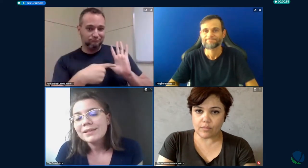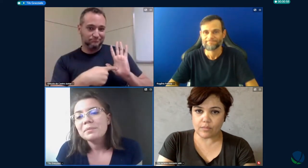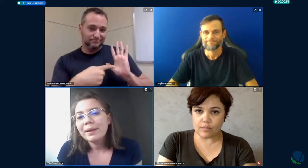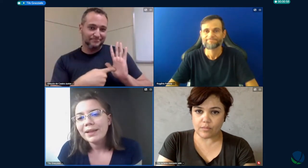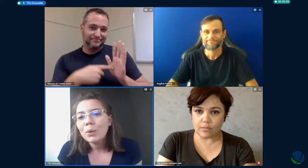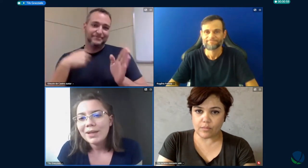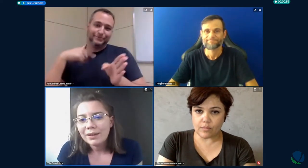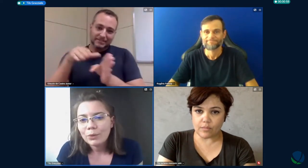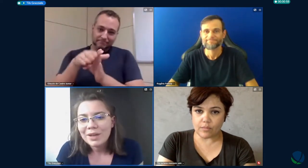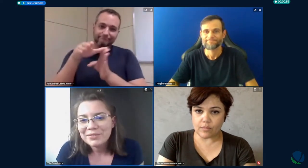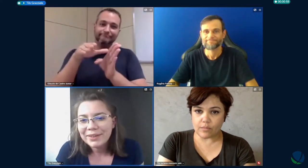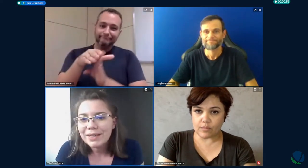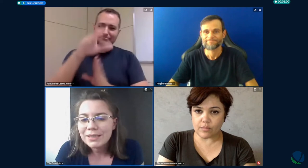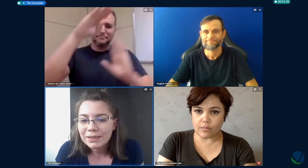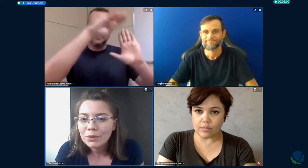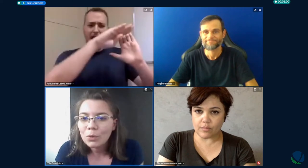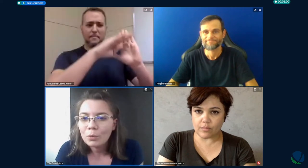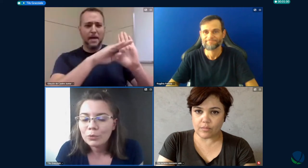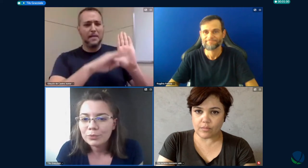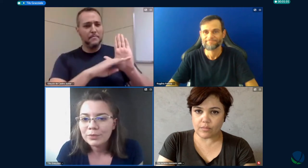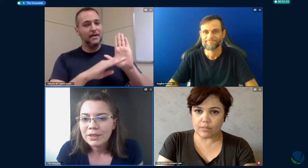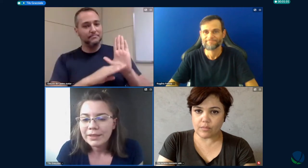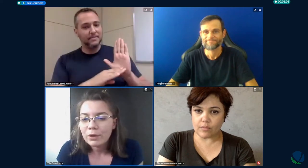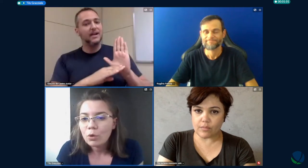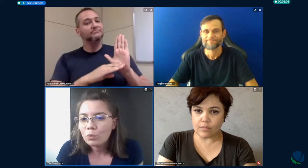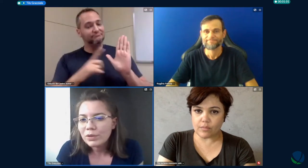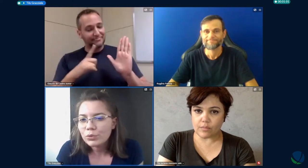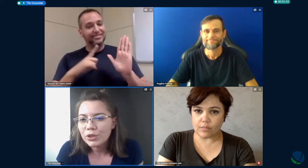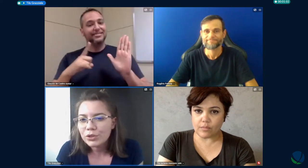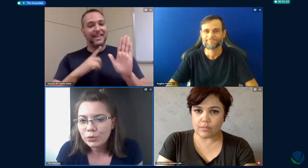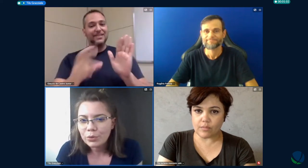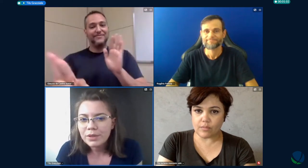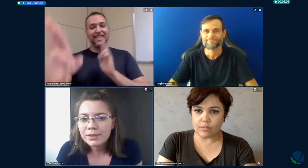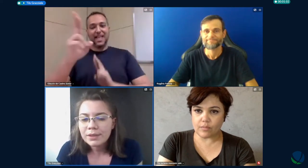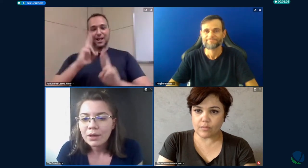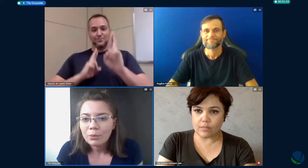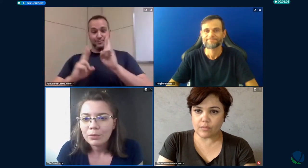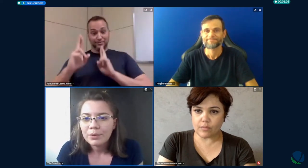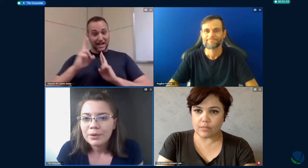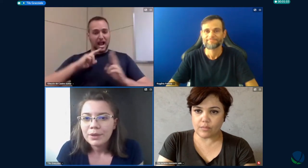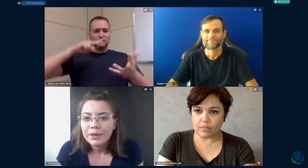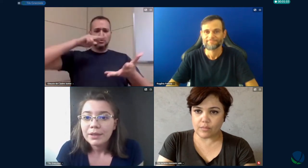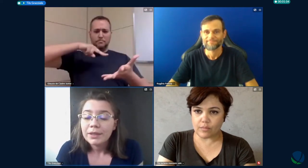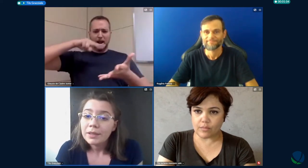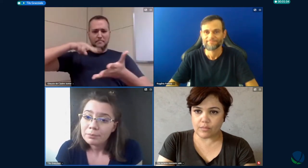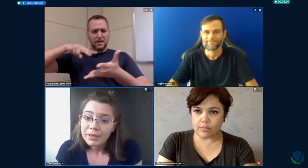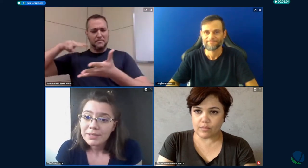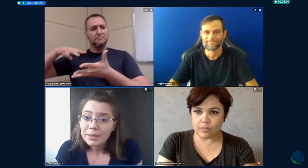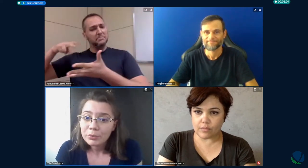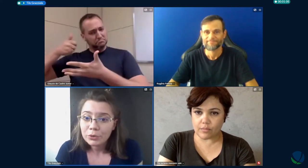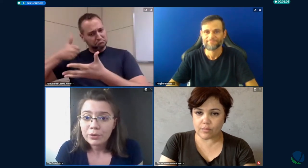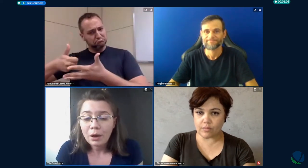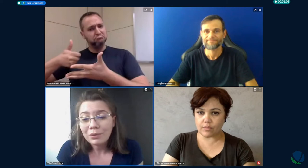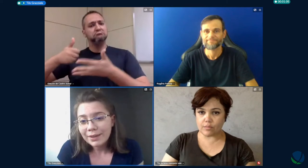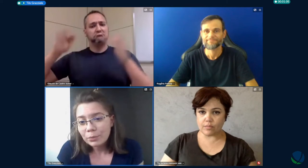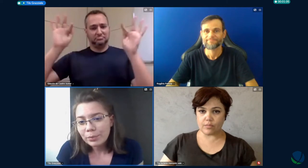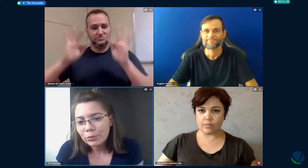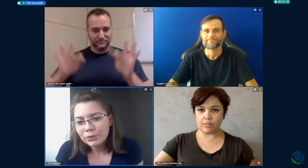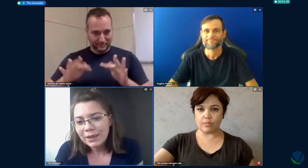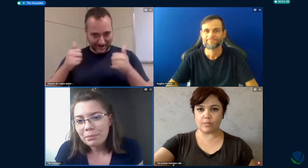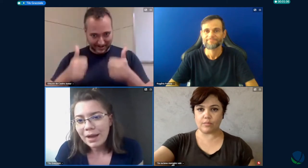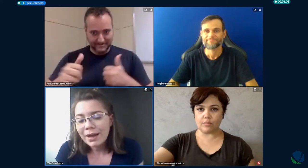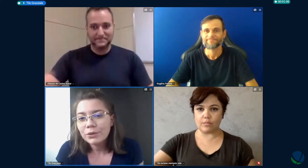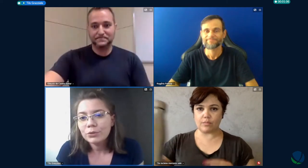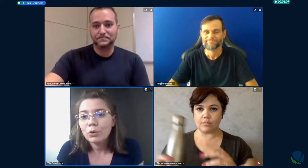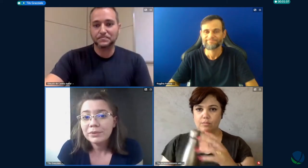anteriormente eu participei da qualificação, como dei algumas sugestões, e percebo que ao ler